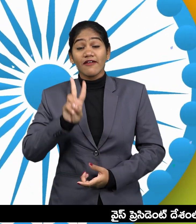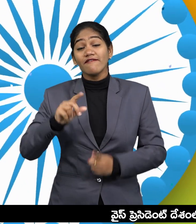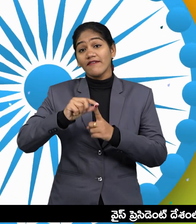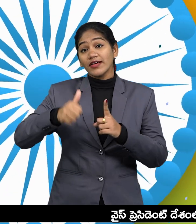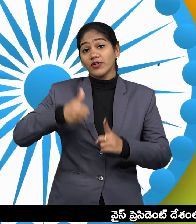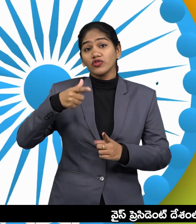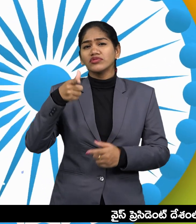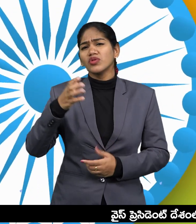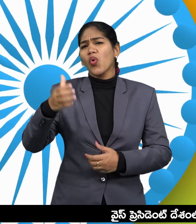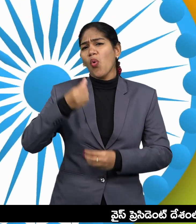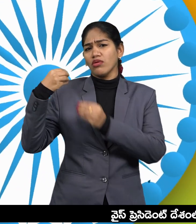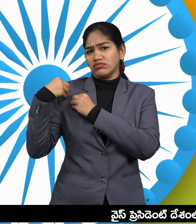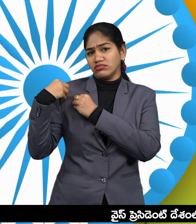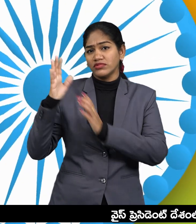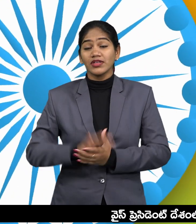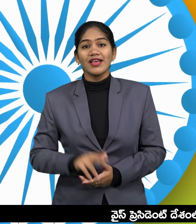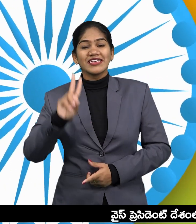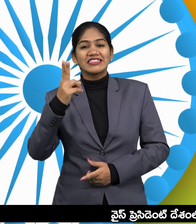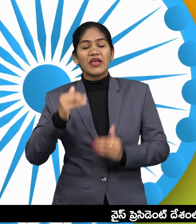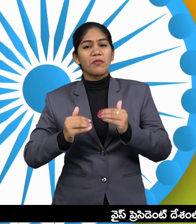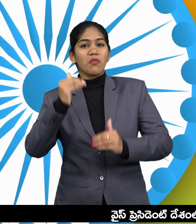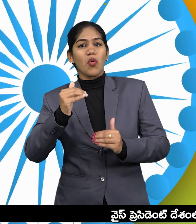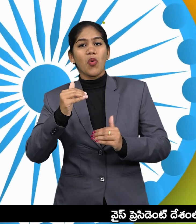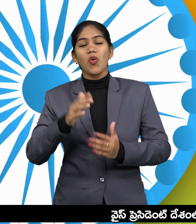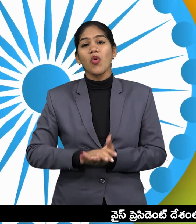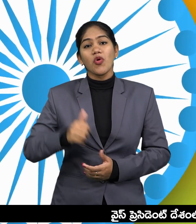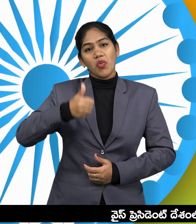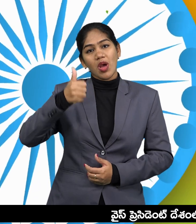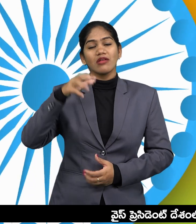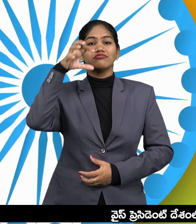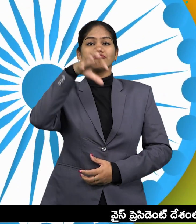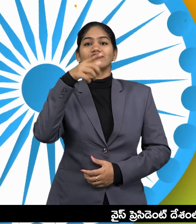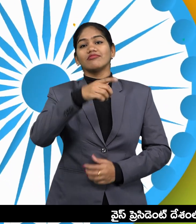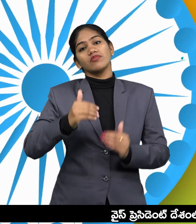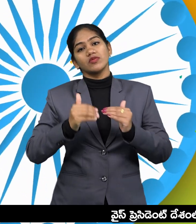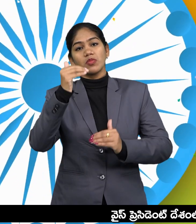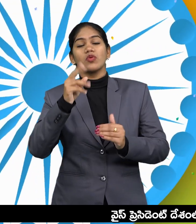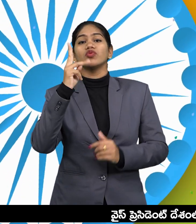వైస్ ప్రెసిడెంట్ దేశంలో రెండవ అత్యున్నత పదవిని కలిగి ఉన్నారు.